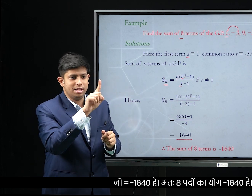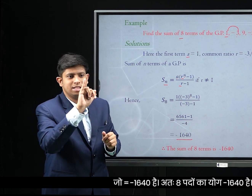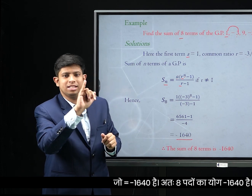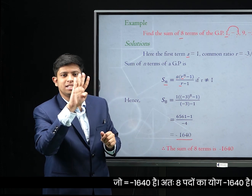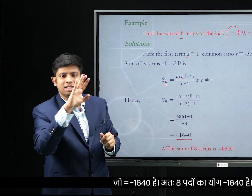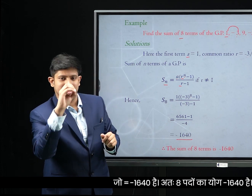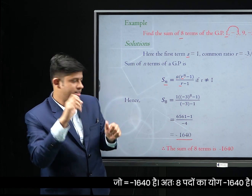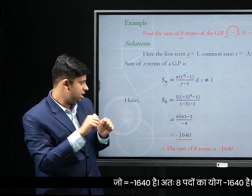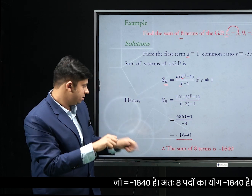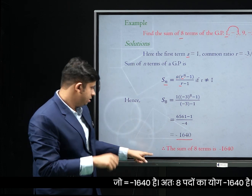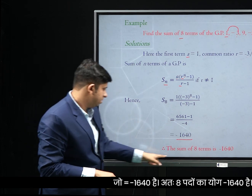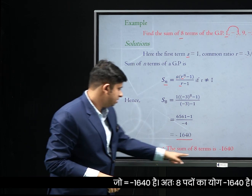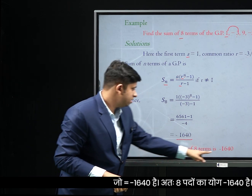-1640 है।